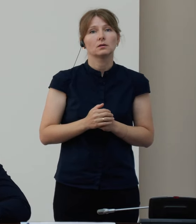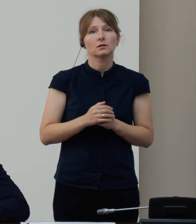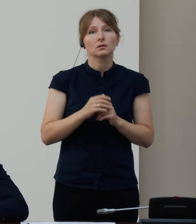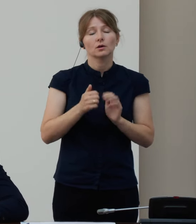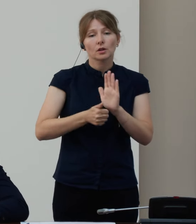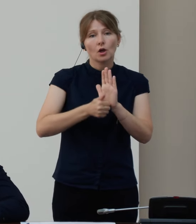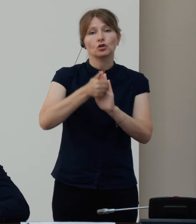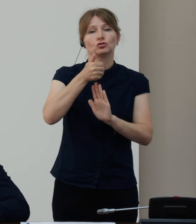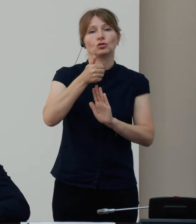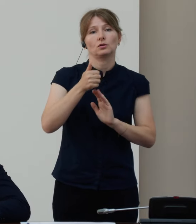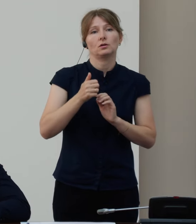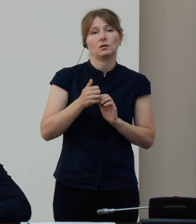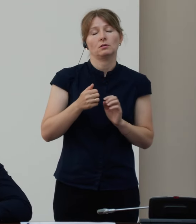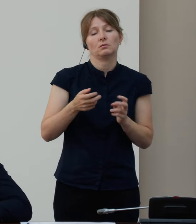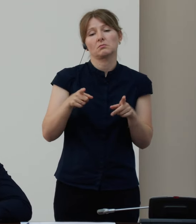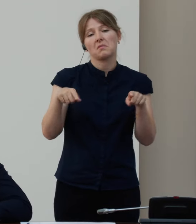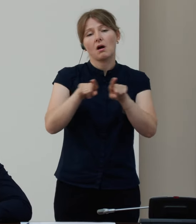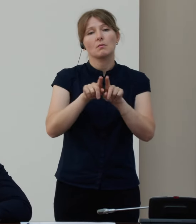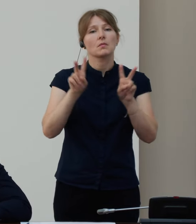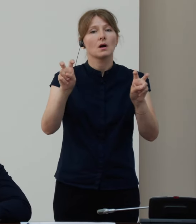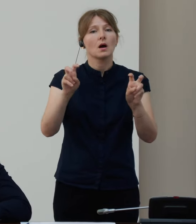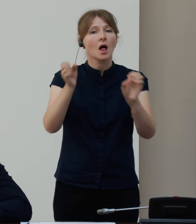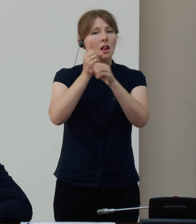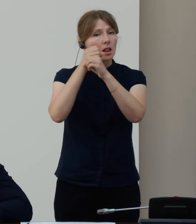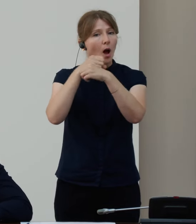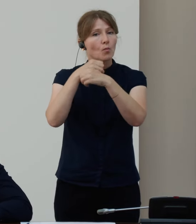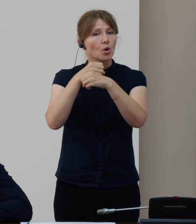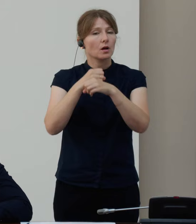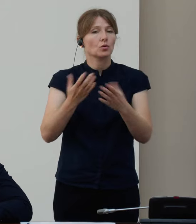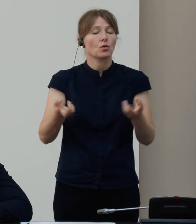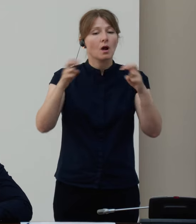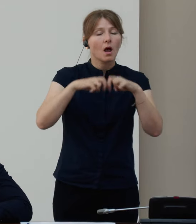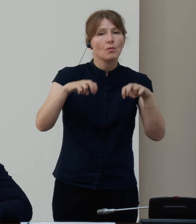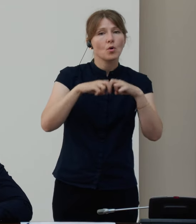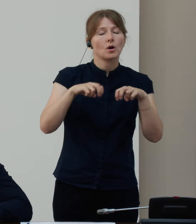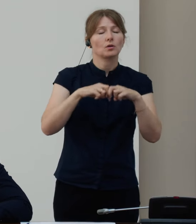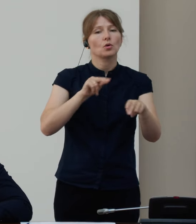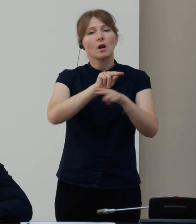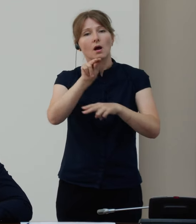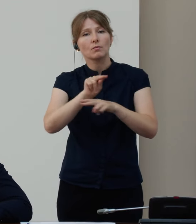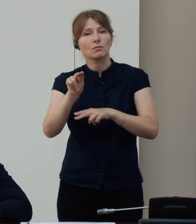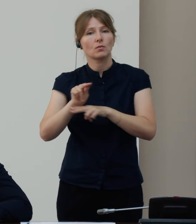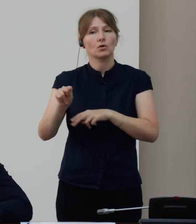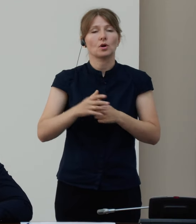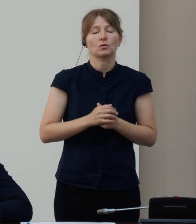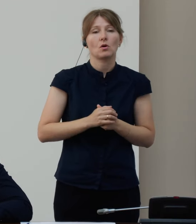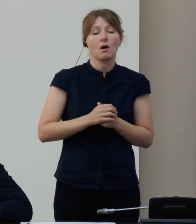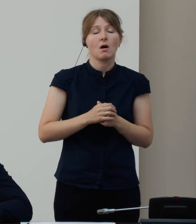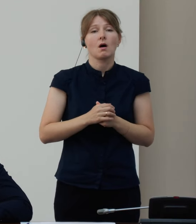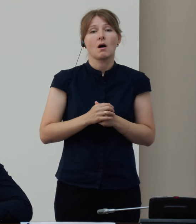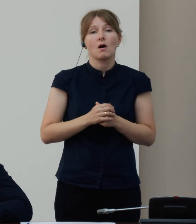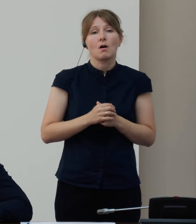lansăm acest laborator de învățare Restart, pentru că atât timp cât nu